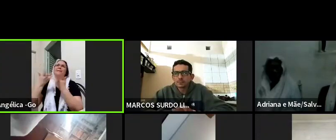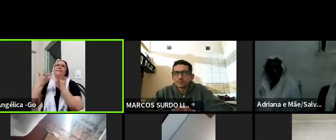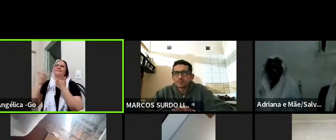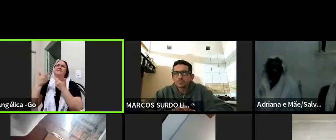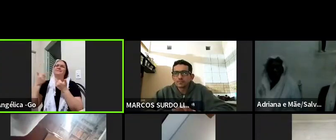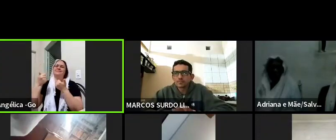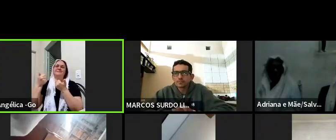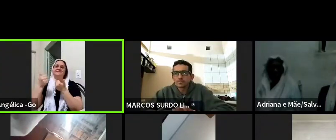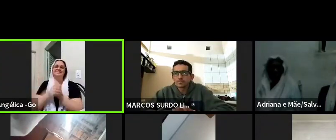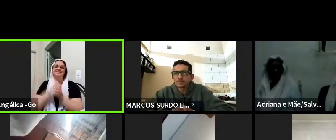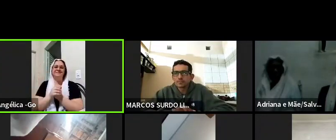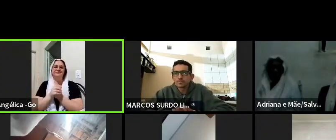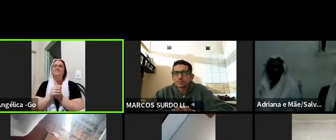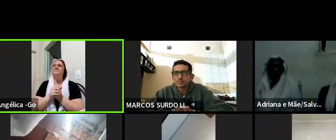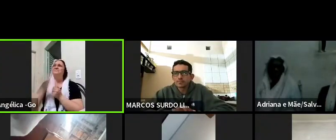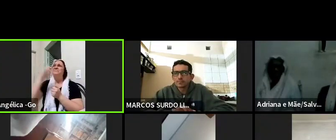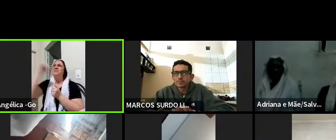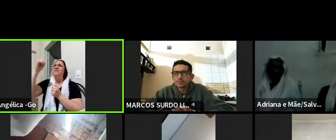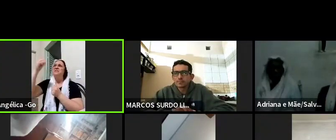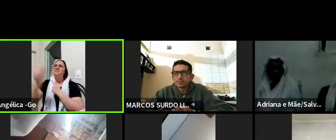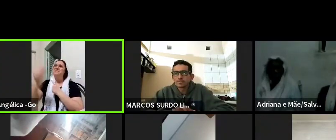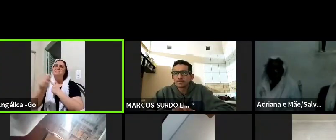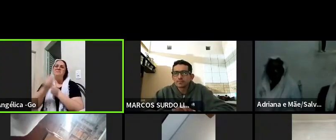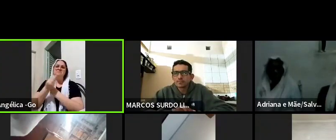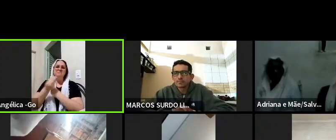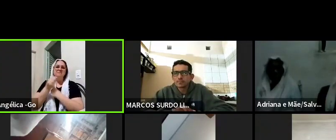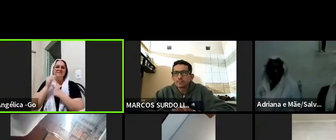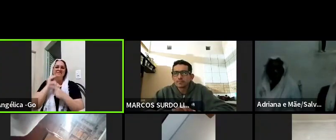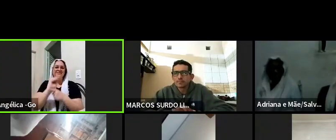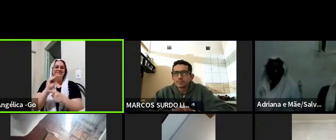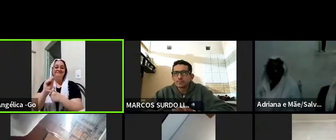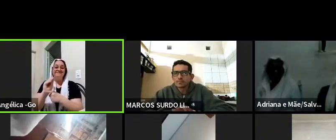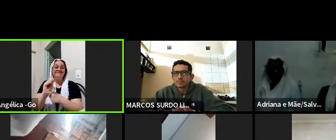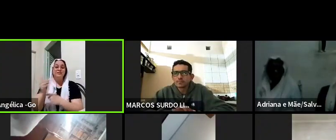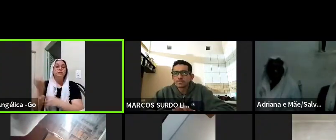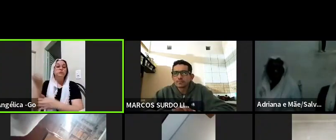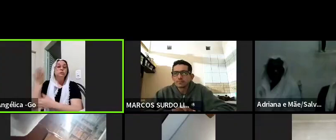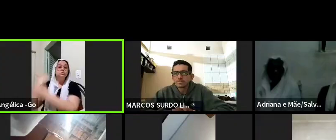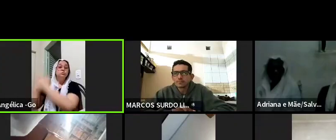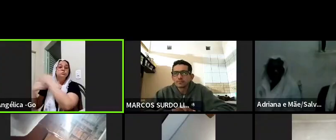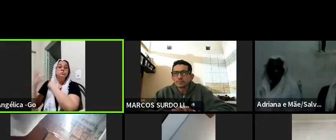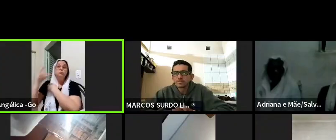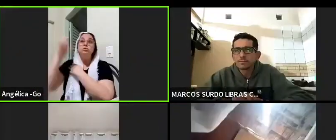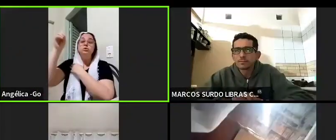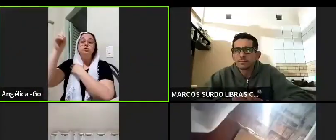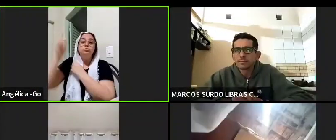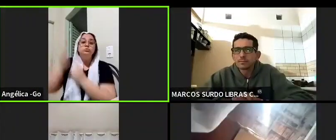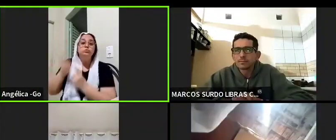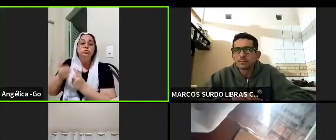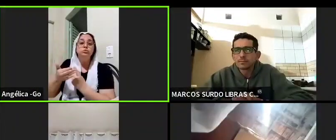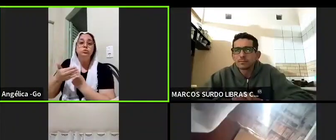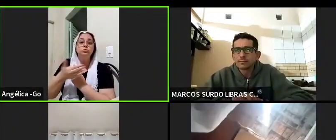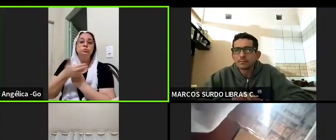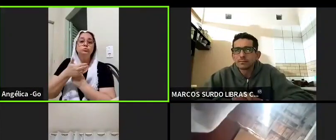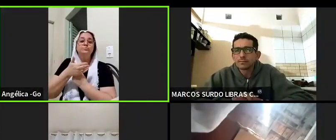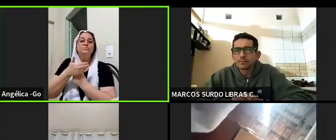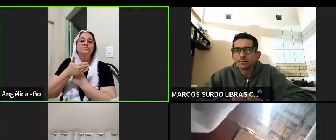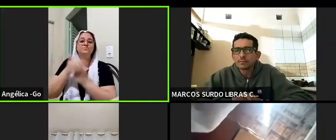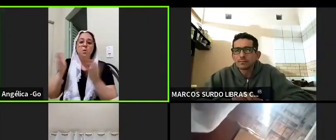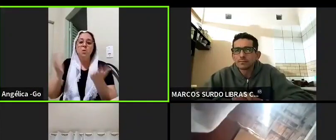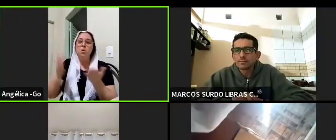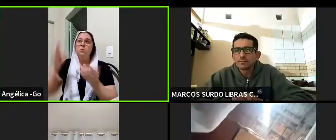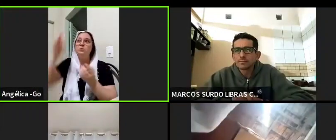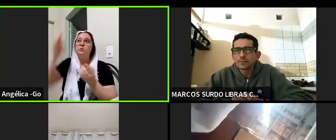no passado ele te guardou. Por isso que você está aqui no presente. No presente de Deus. Hoje, nesse